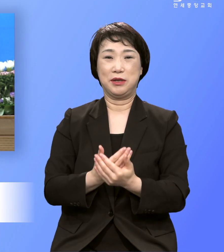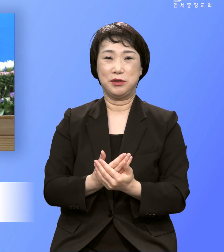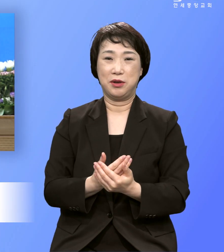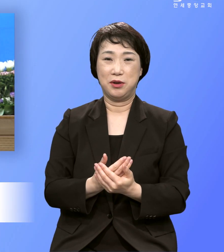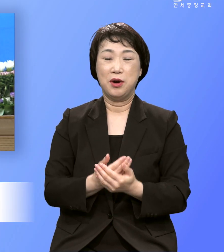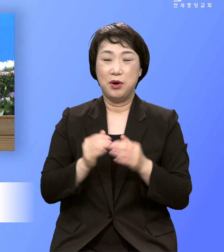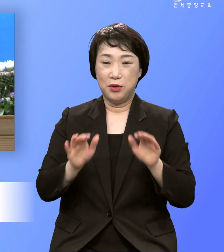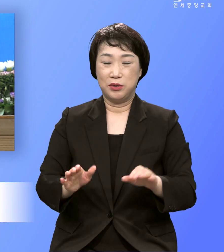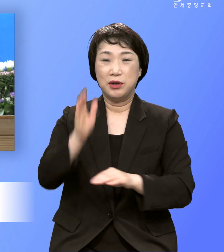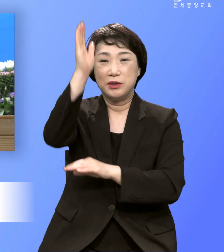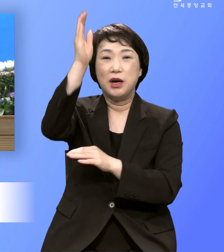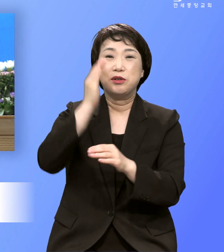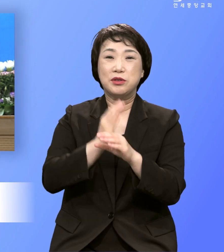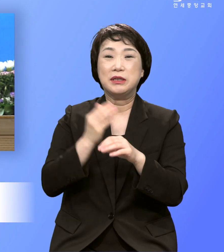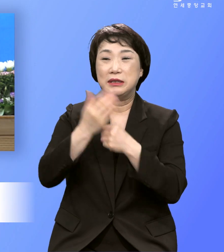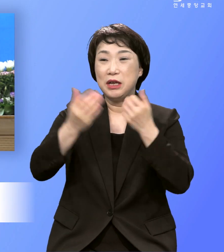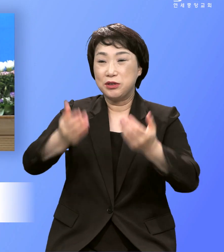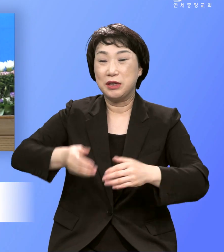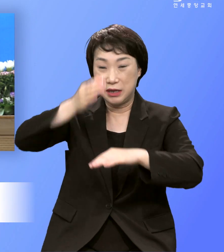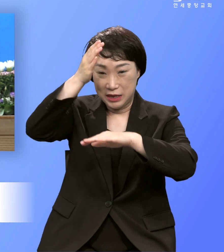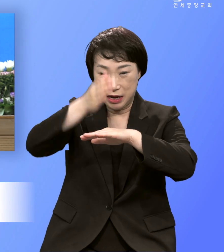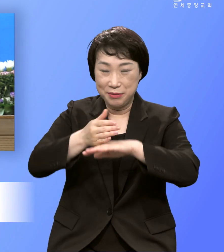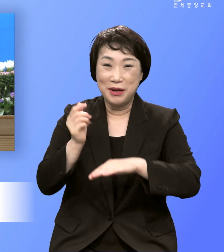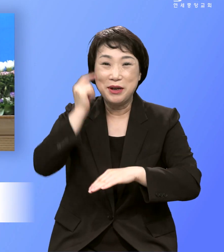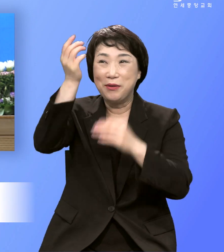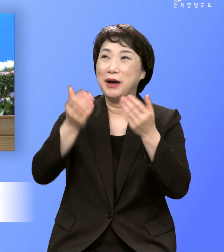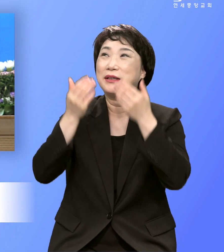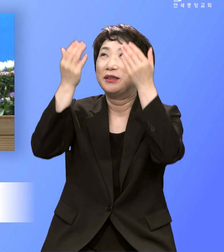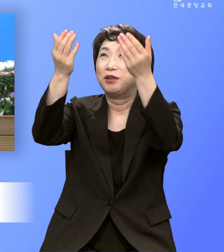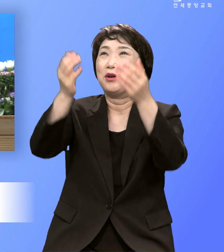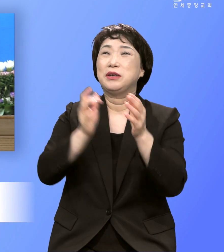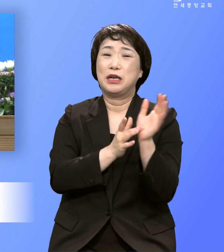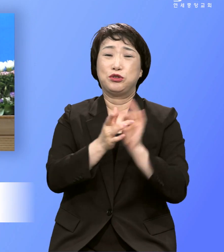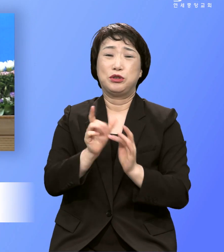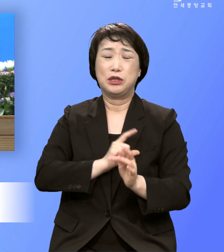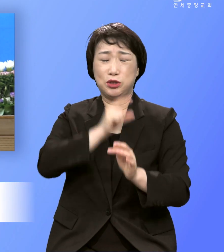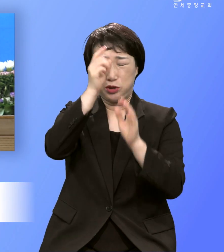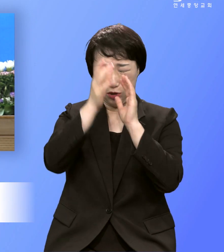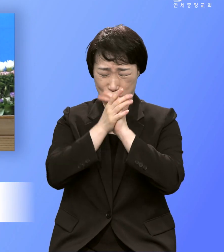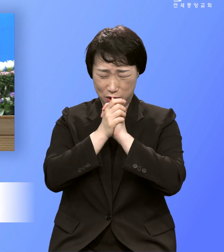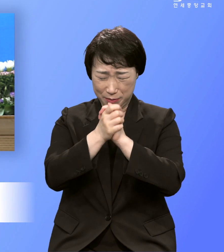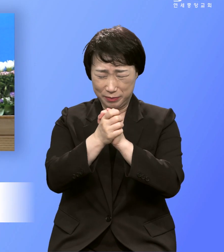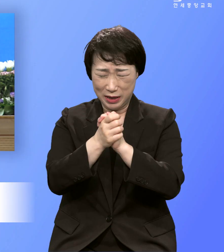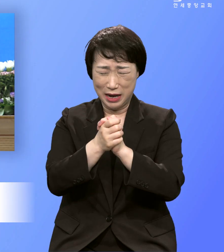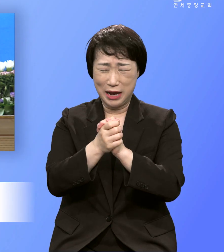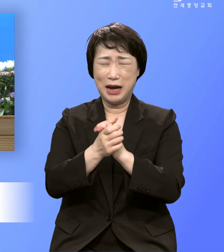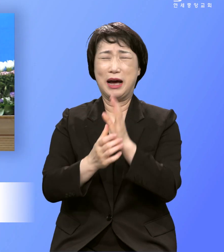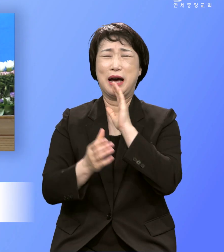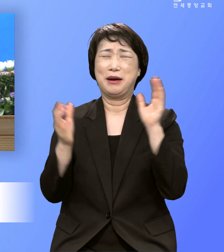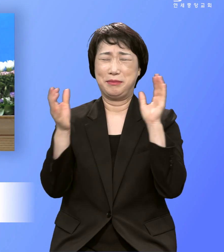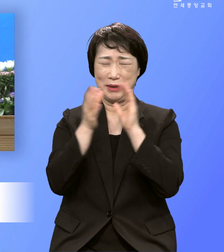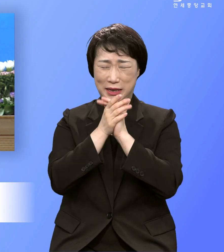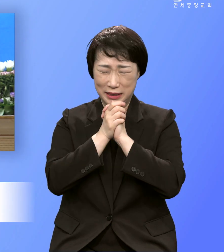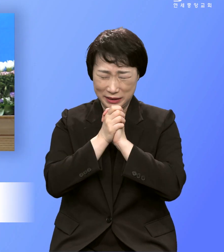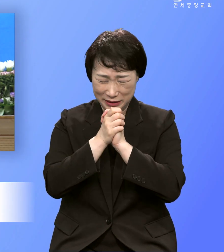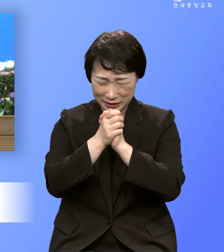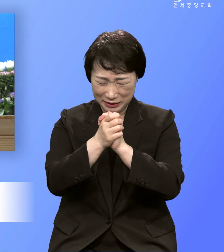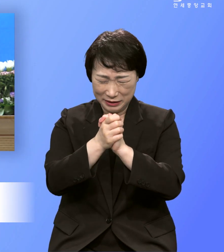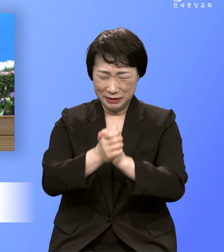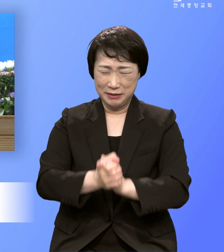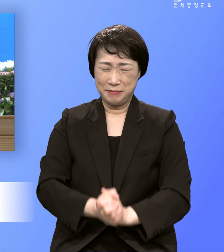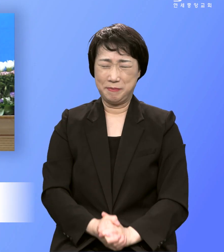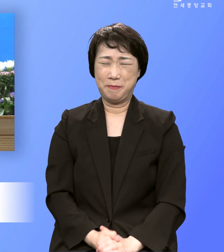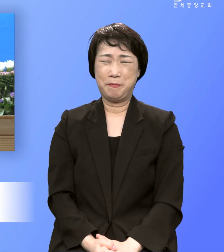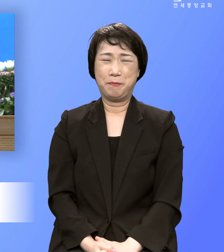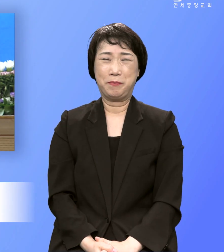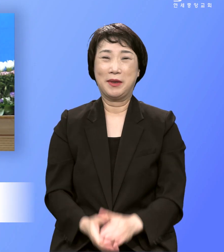주시옵소서. 오늘도 말씀 가운데 은혜 주심에 감사 영광 올려드리옵고 예수님의 이름으로 기도하옵나이다.